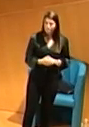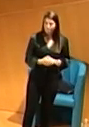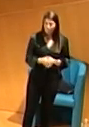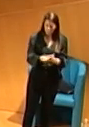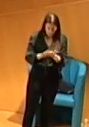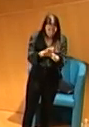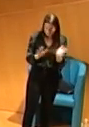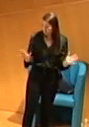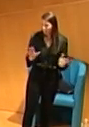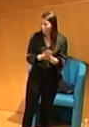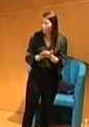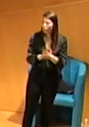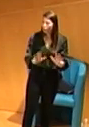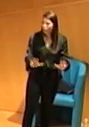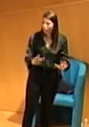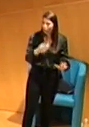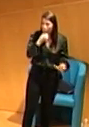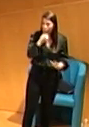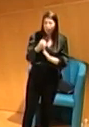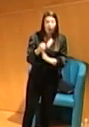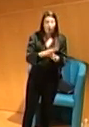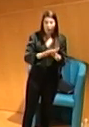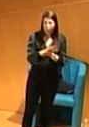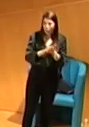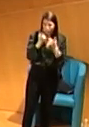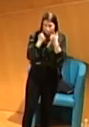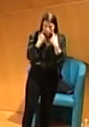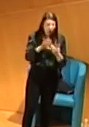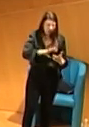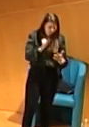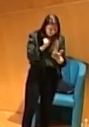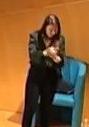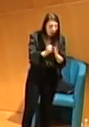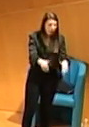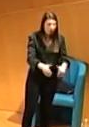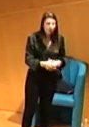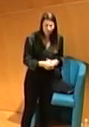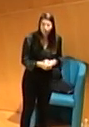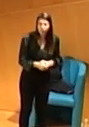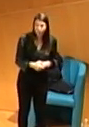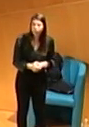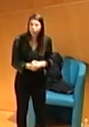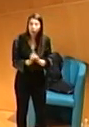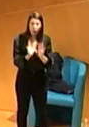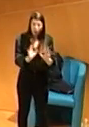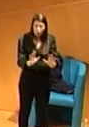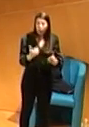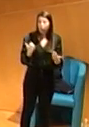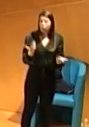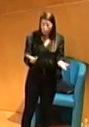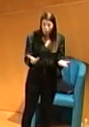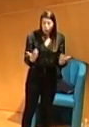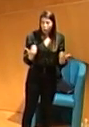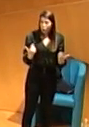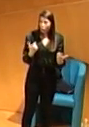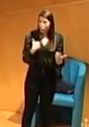Pardon, excusez-moi, j'hésite à prendre le micro, mais c'est pas grave, je vais au bout. C'est pas grave. J'ai pas un